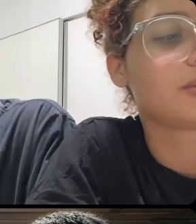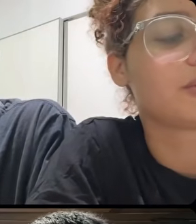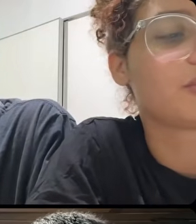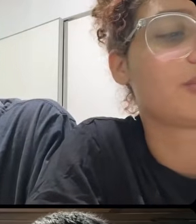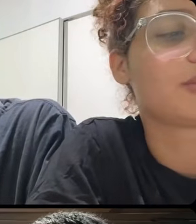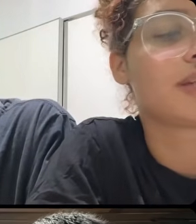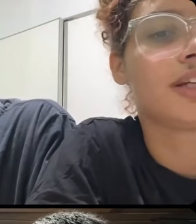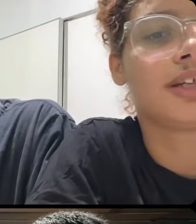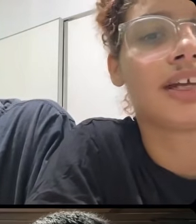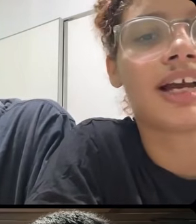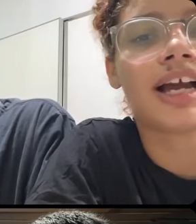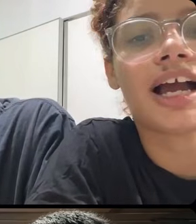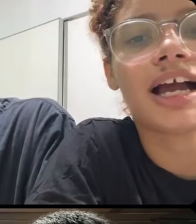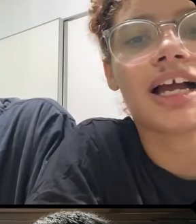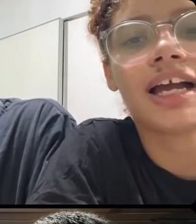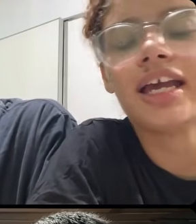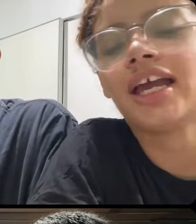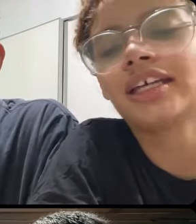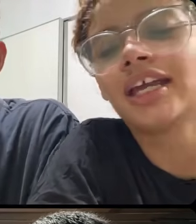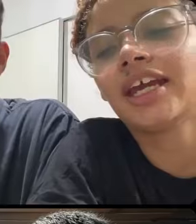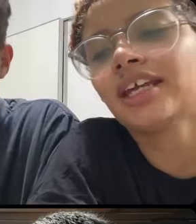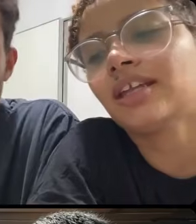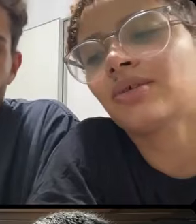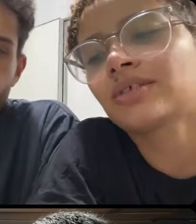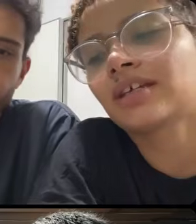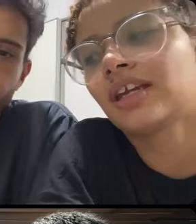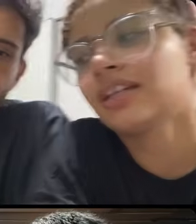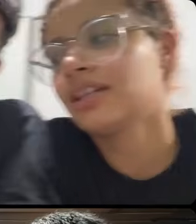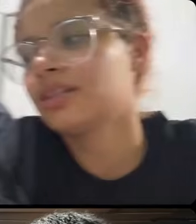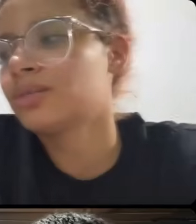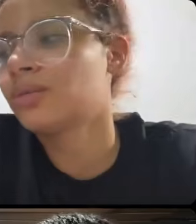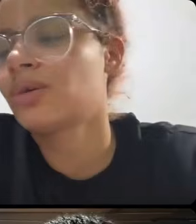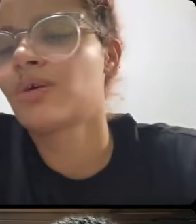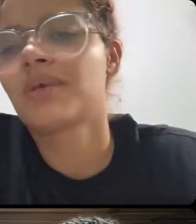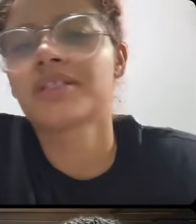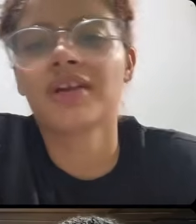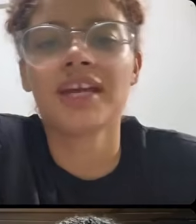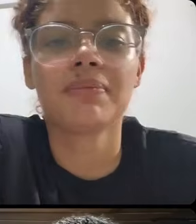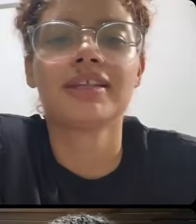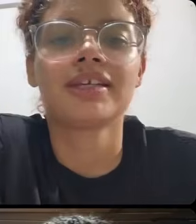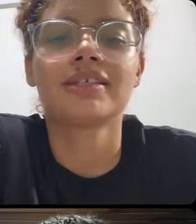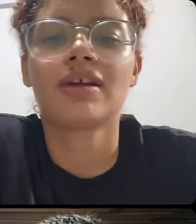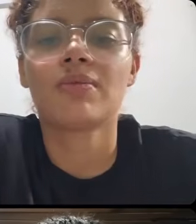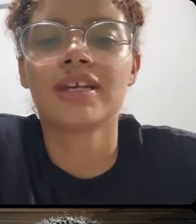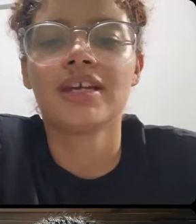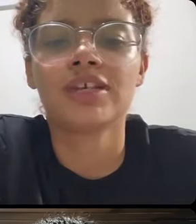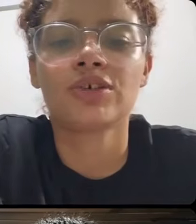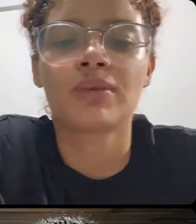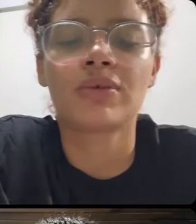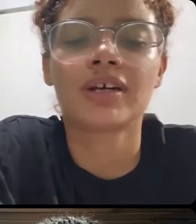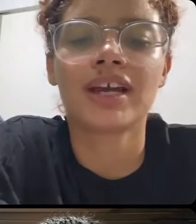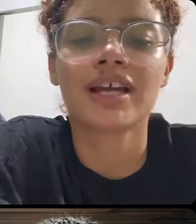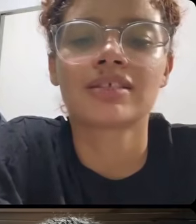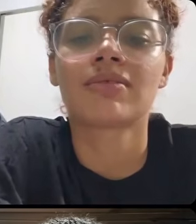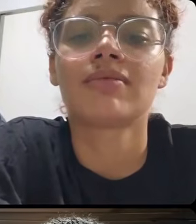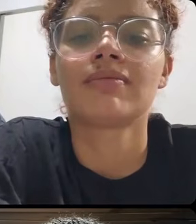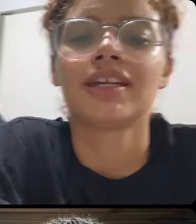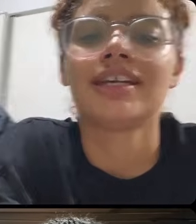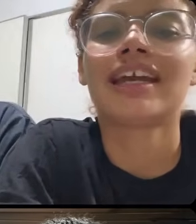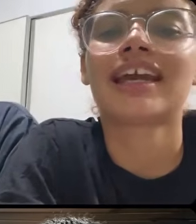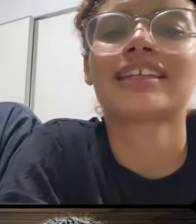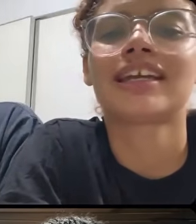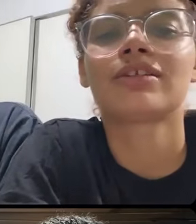desengrejados. São pessoas que creem em Deus, creem em Cristo, mas não querem pertencer a uma igreja, a uma